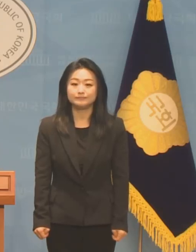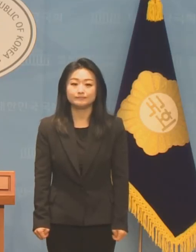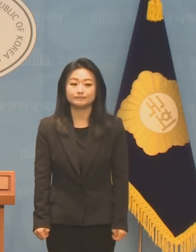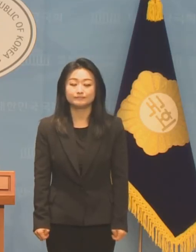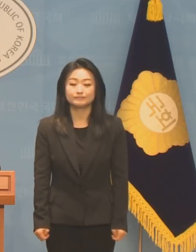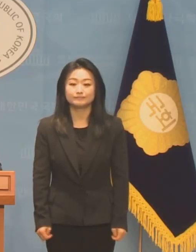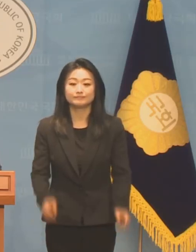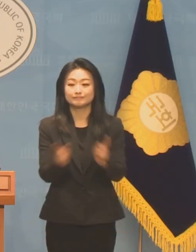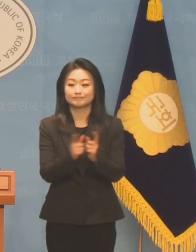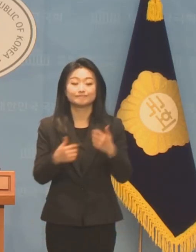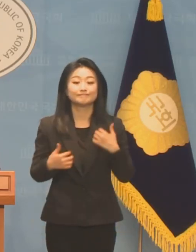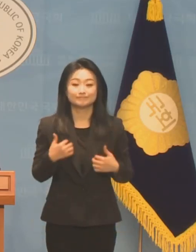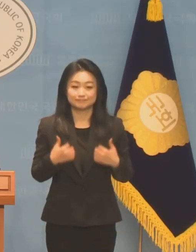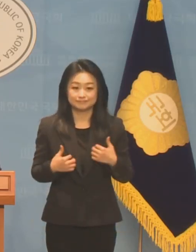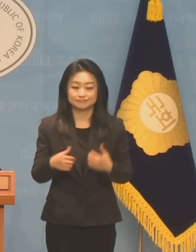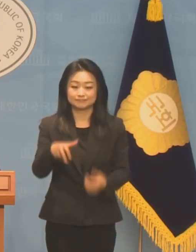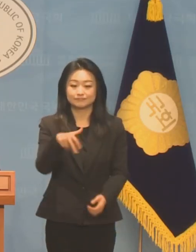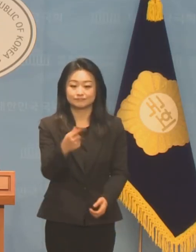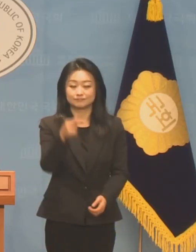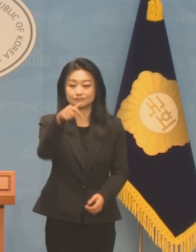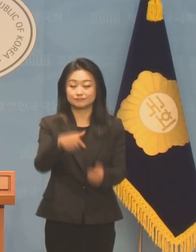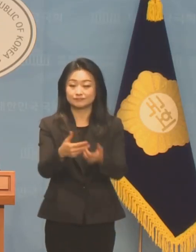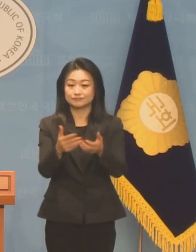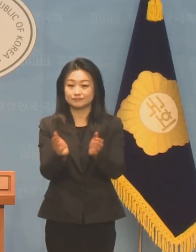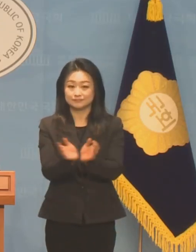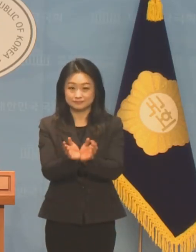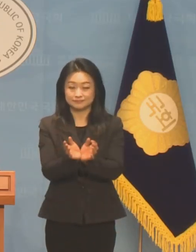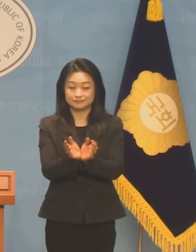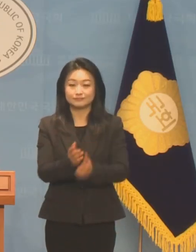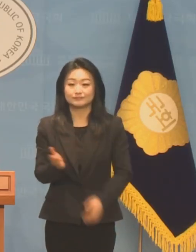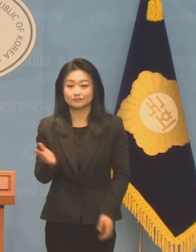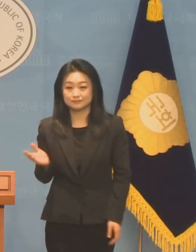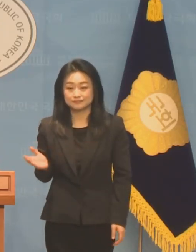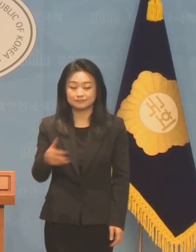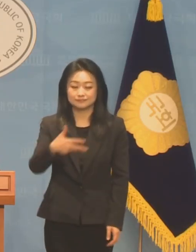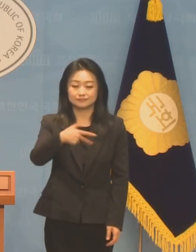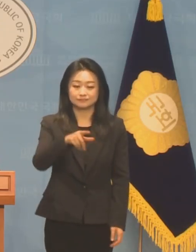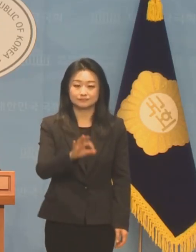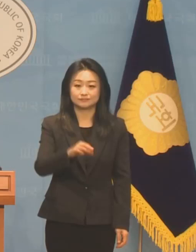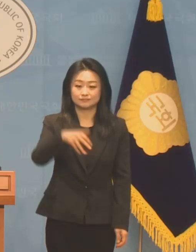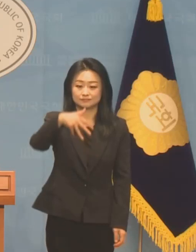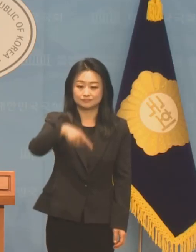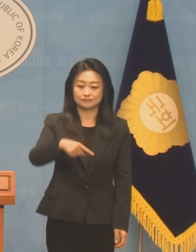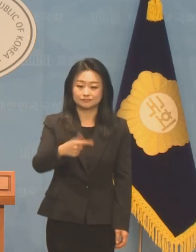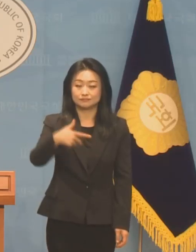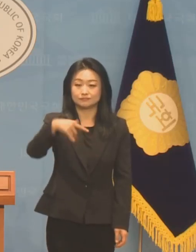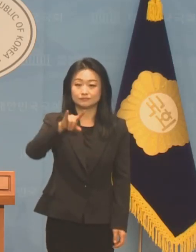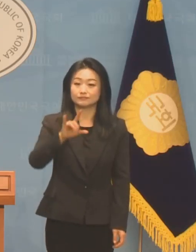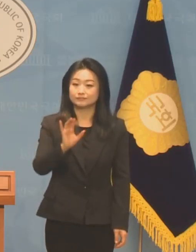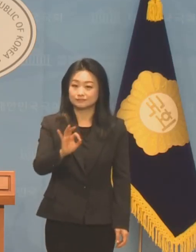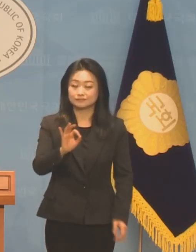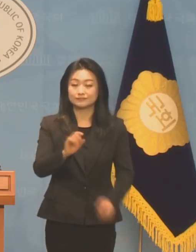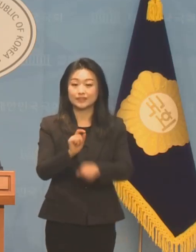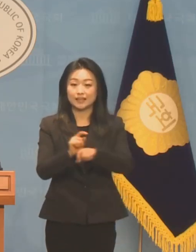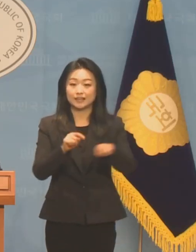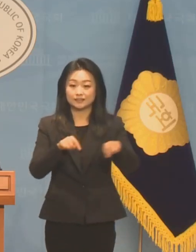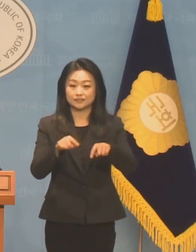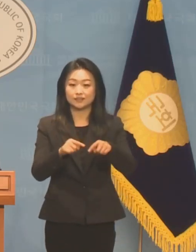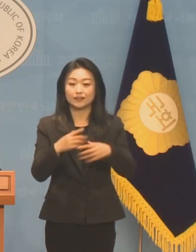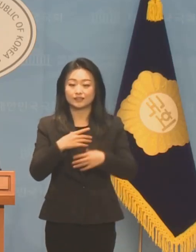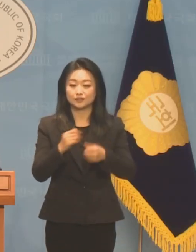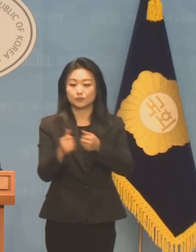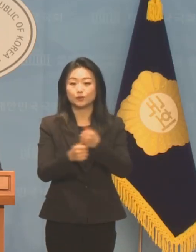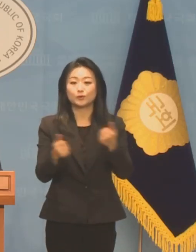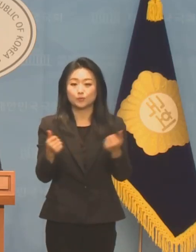네, 안녕하십니까. 조국혁신당 원내수석 부대표를 맡고 있는 정춘생입니다. 국회 행정안전위원회에서